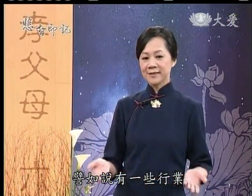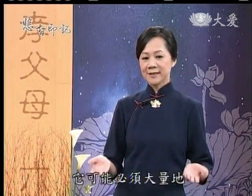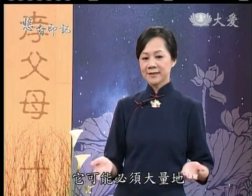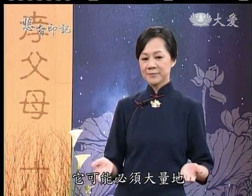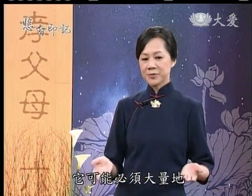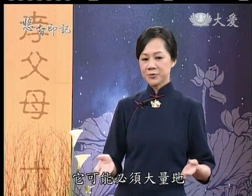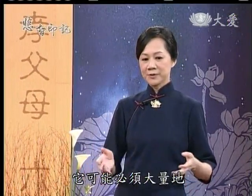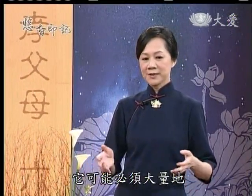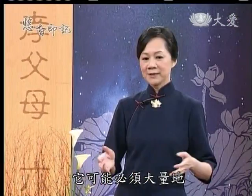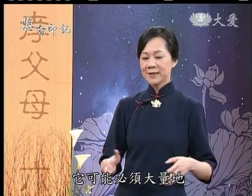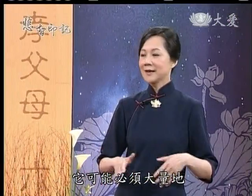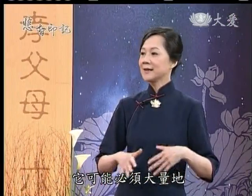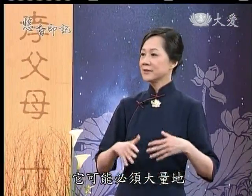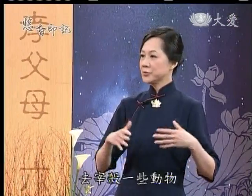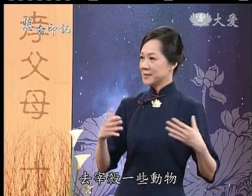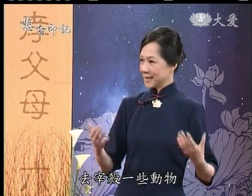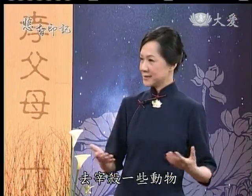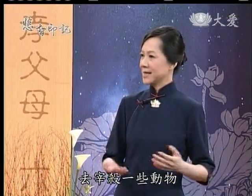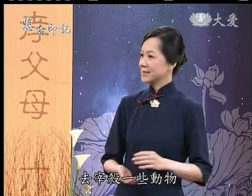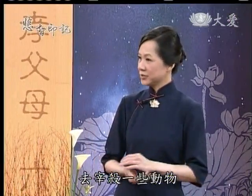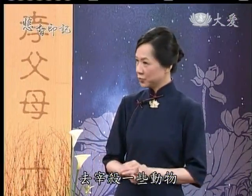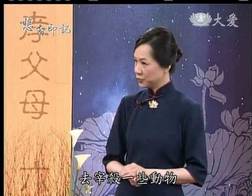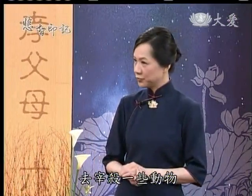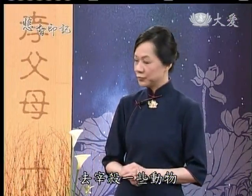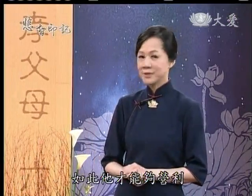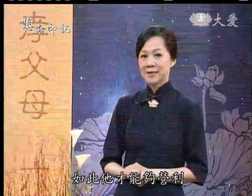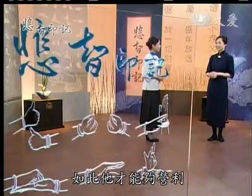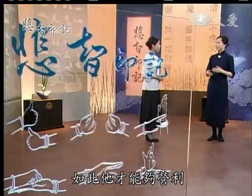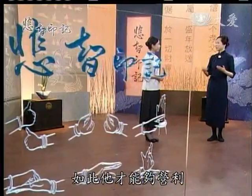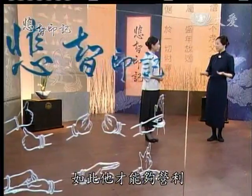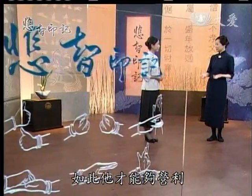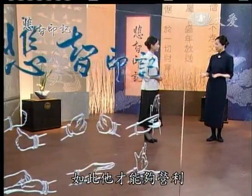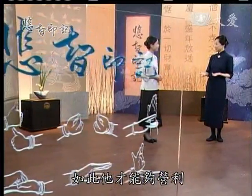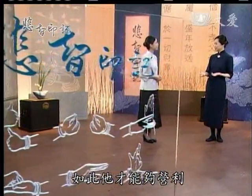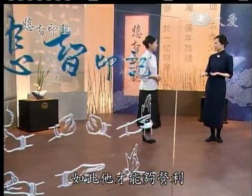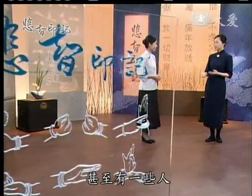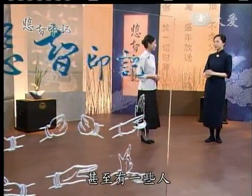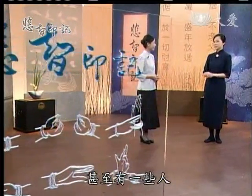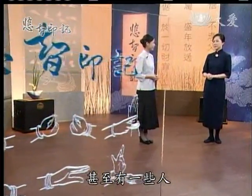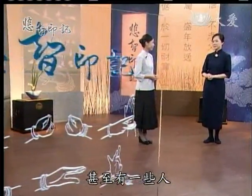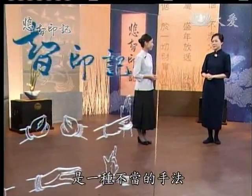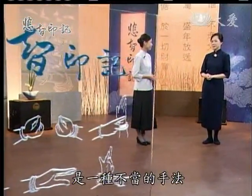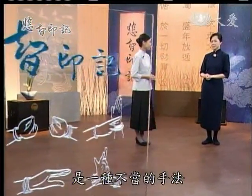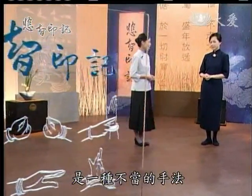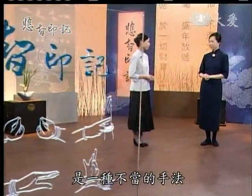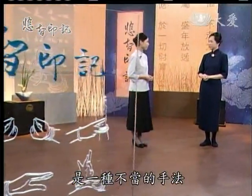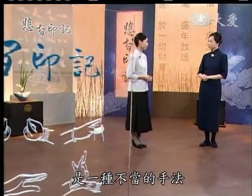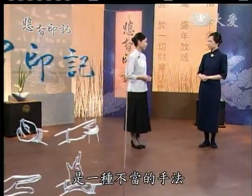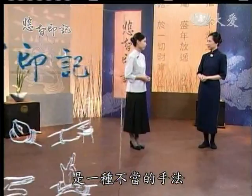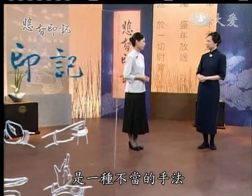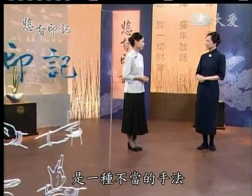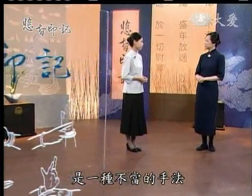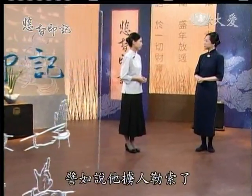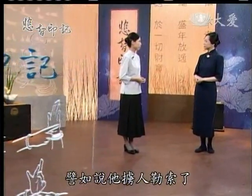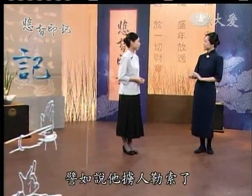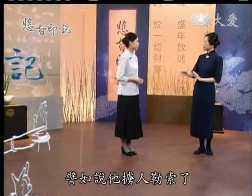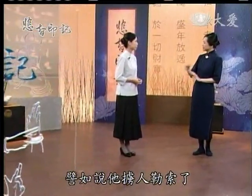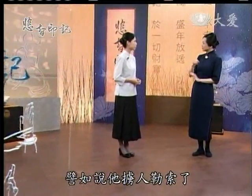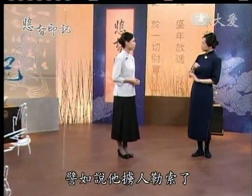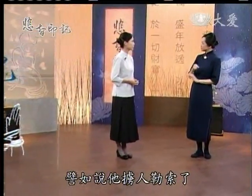业他可能必须大量的去宰杀一些动物，如此他才能够盈利，甚至有一些人是一种不当的手法，譬如说他掳人勒